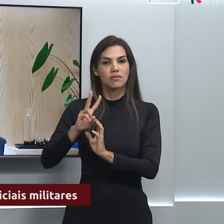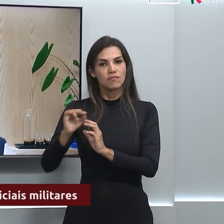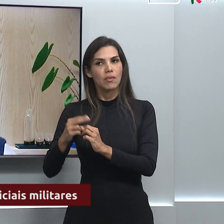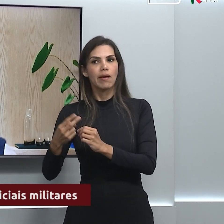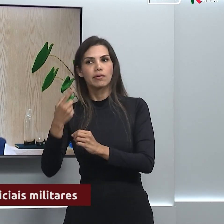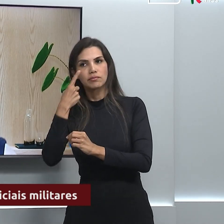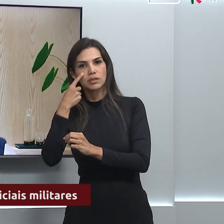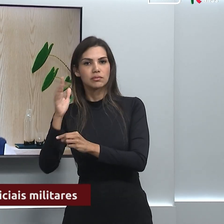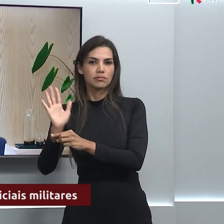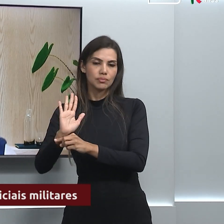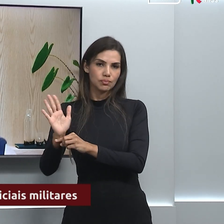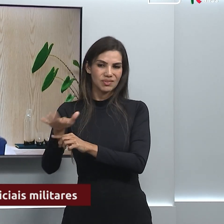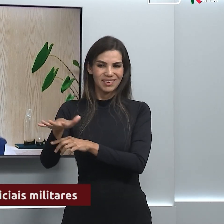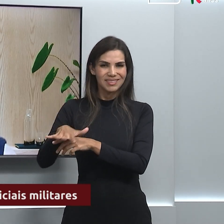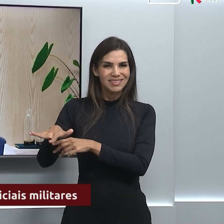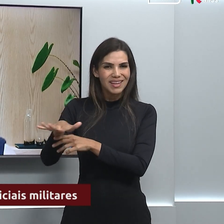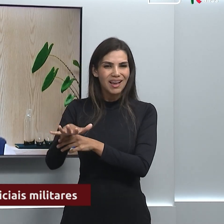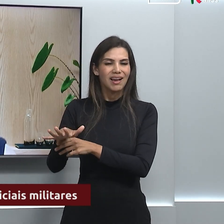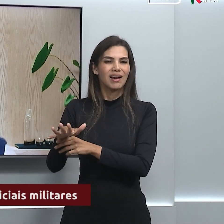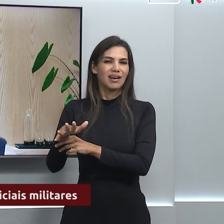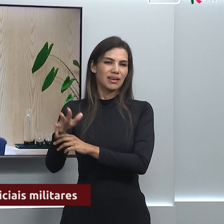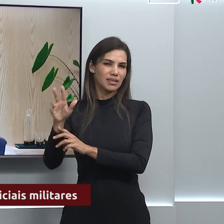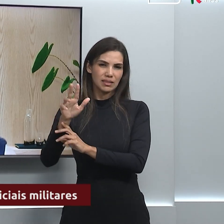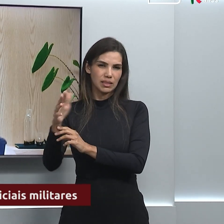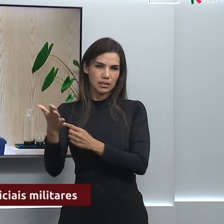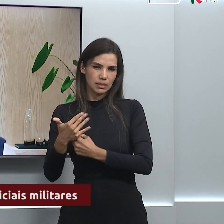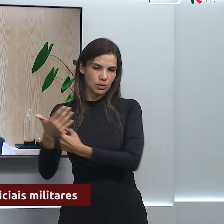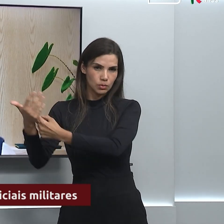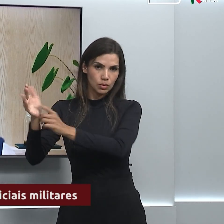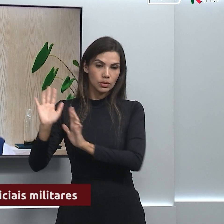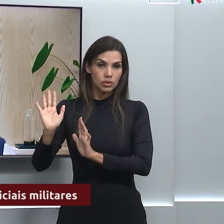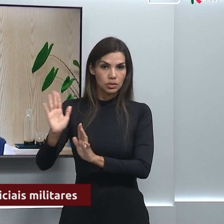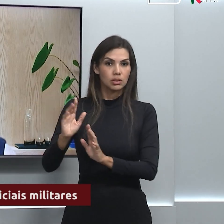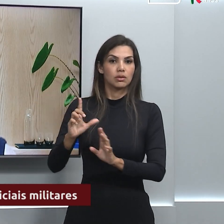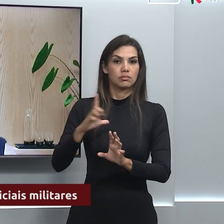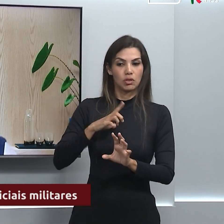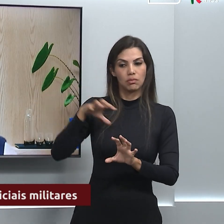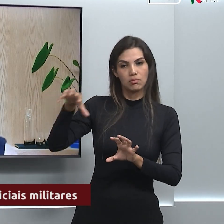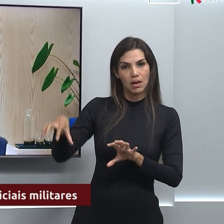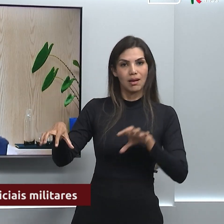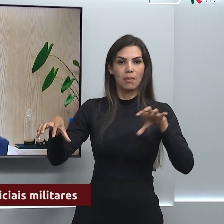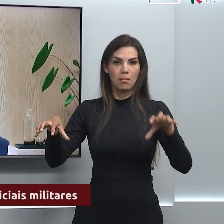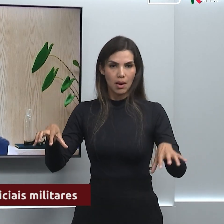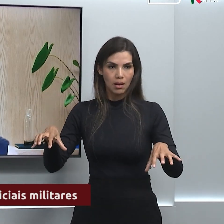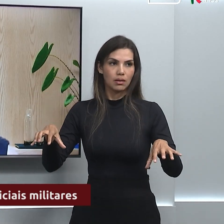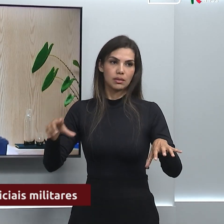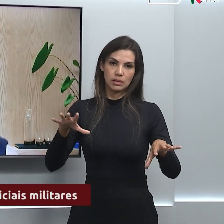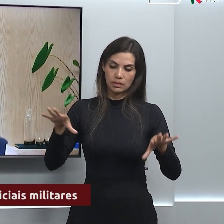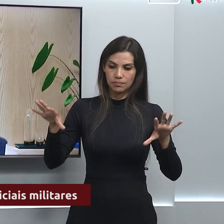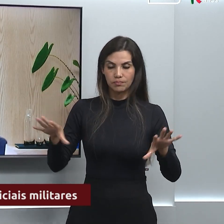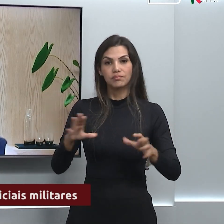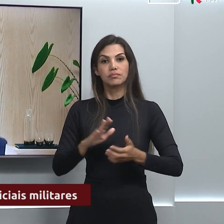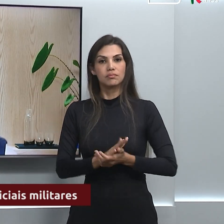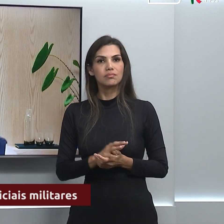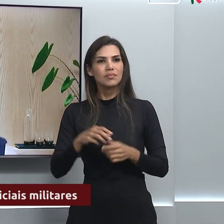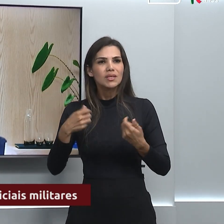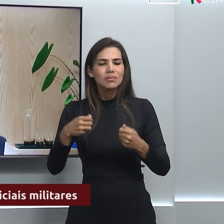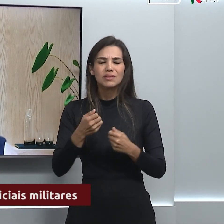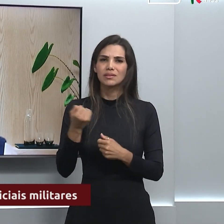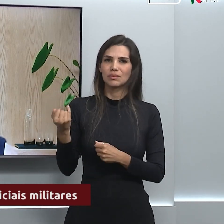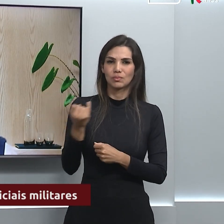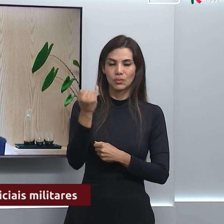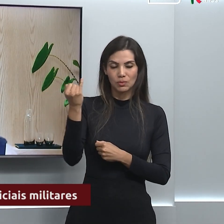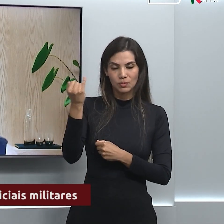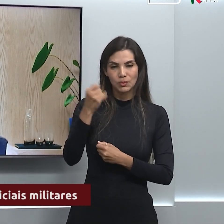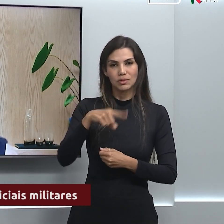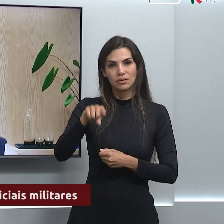inteligência. Então, esses são os dois principais pilares desse protocolo. E aí é necessário observar o seguinte: